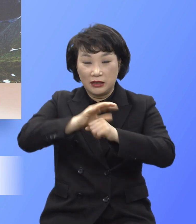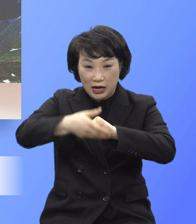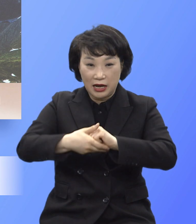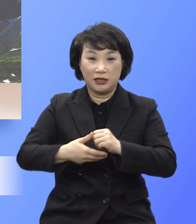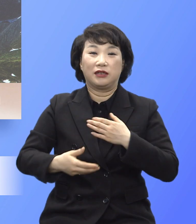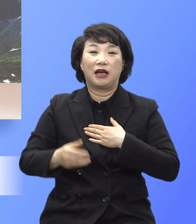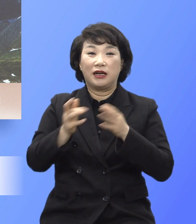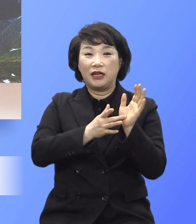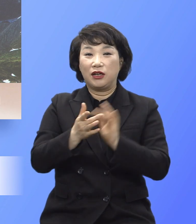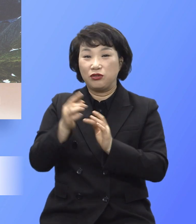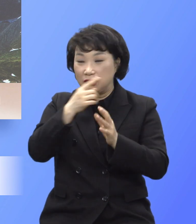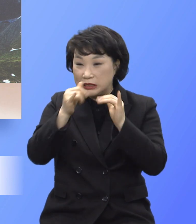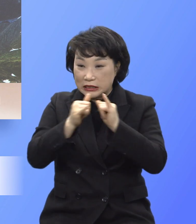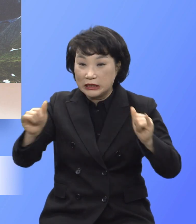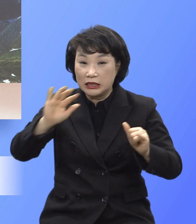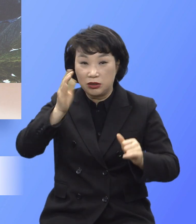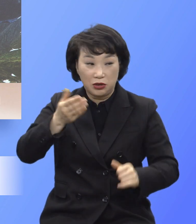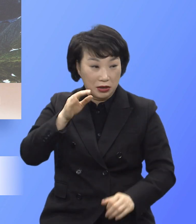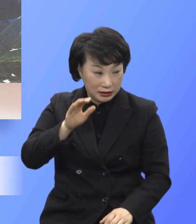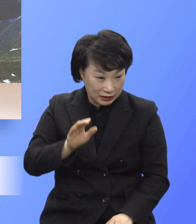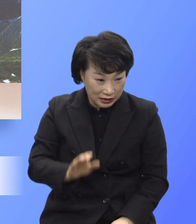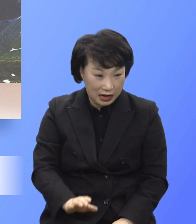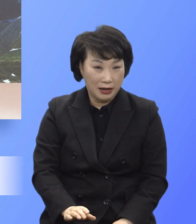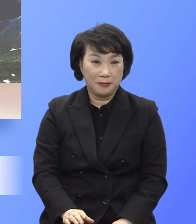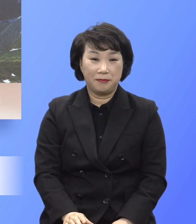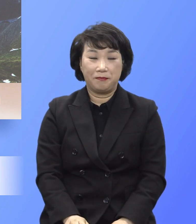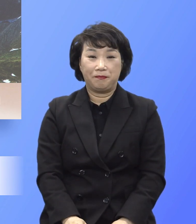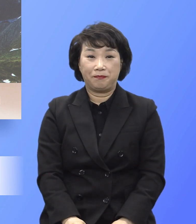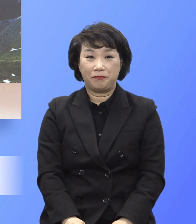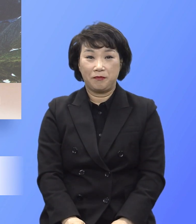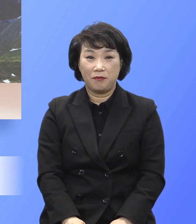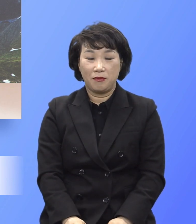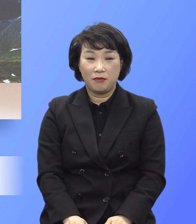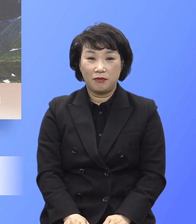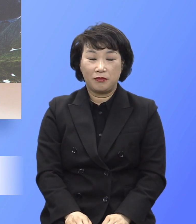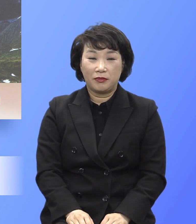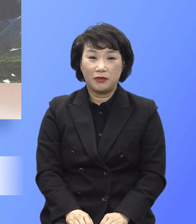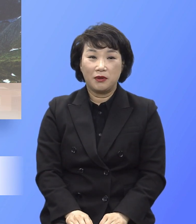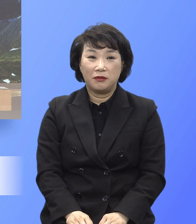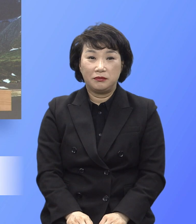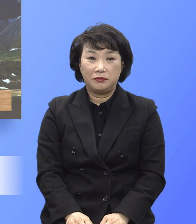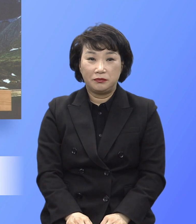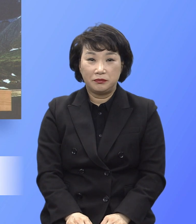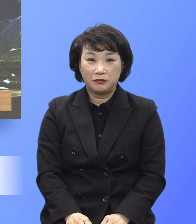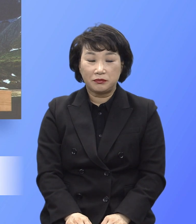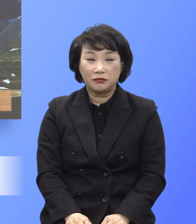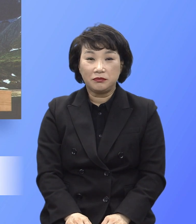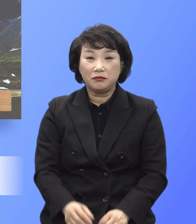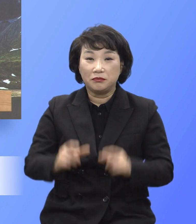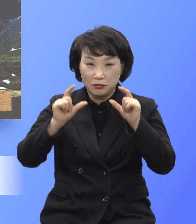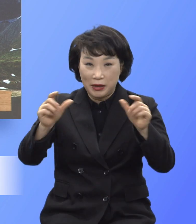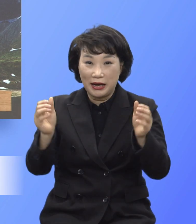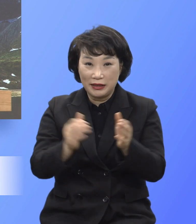사마리아와 땅끝까지 이르러 내 증인이 되리라 하시니라 라고